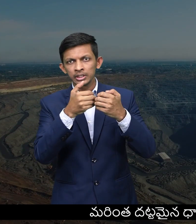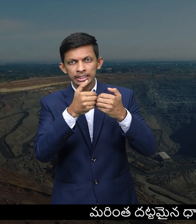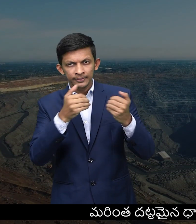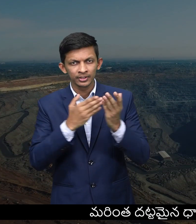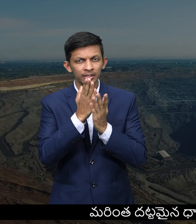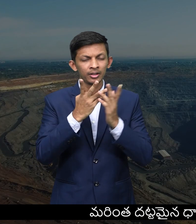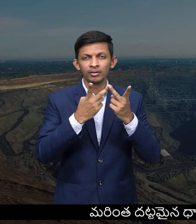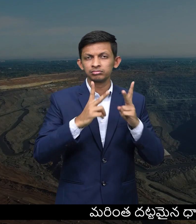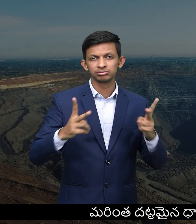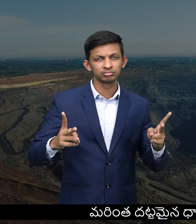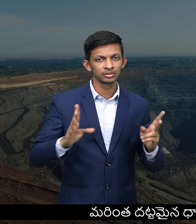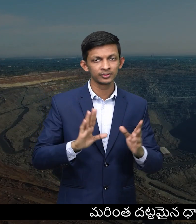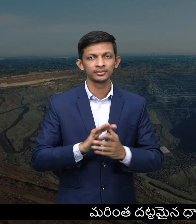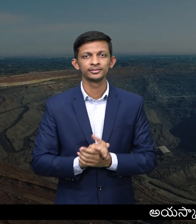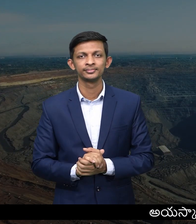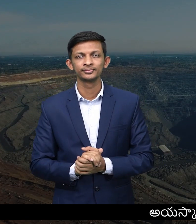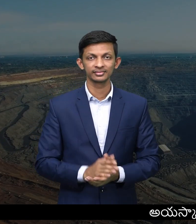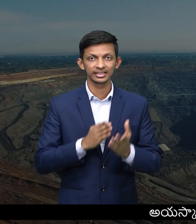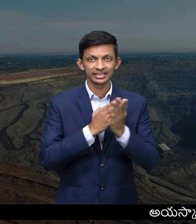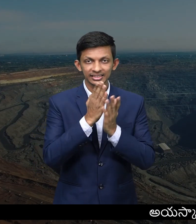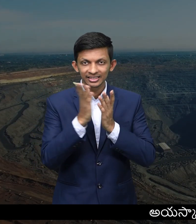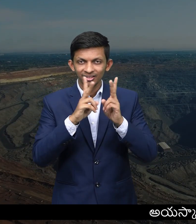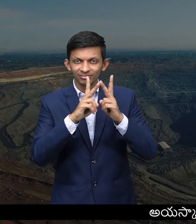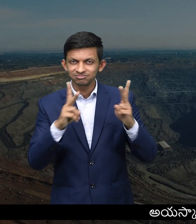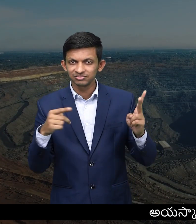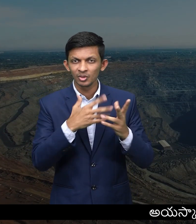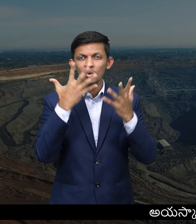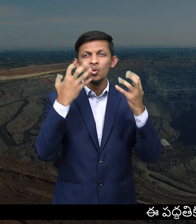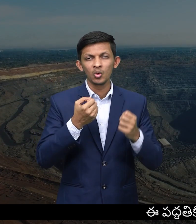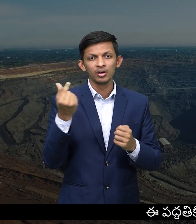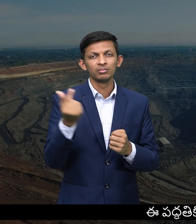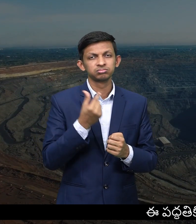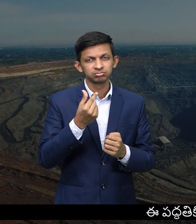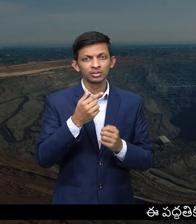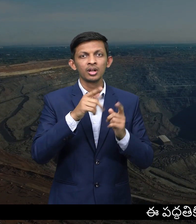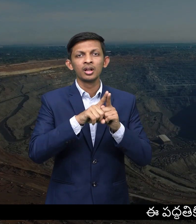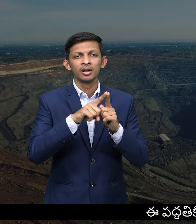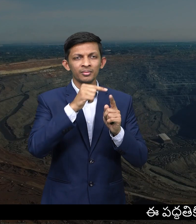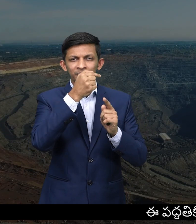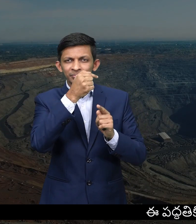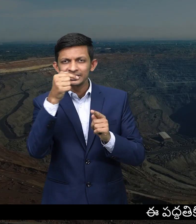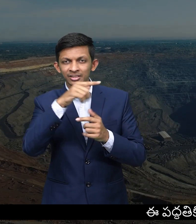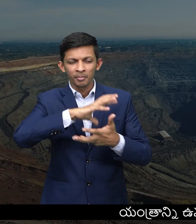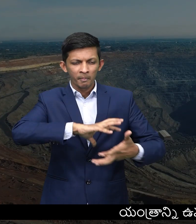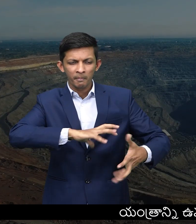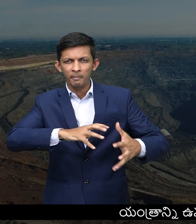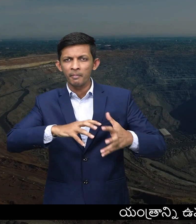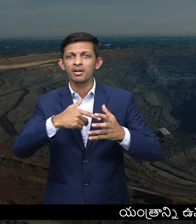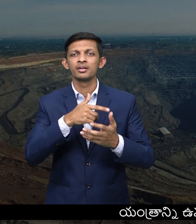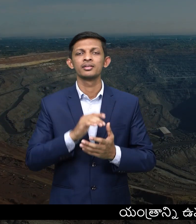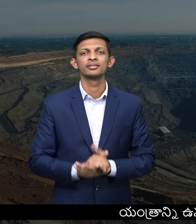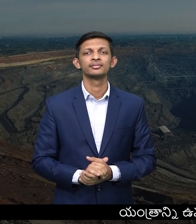ధాతువు కణాలను వదిలివేస్తుంది. అయస్కాంత విభజన పద్ధతి. ఈ పద్ధతికి విద్యుదయస్కాంత